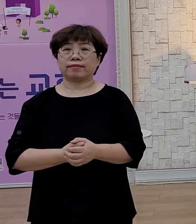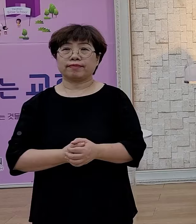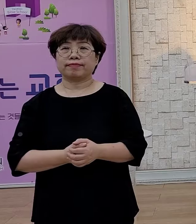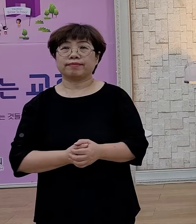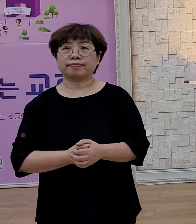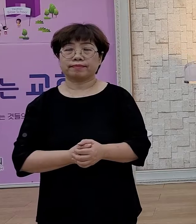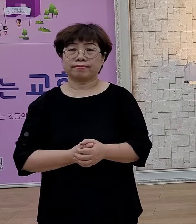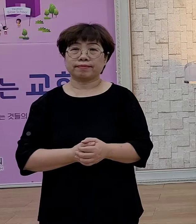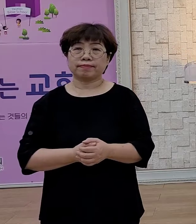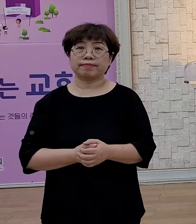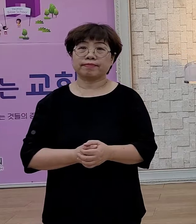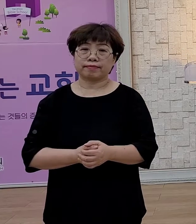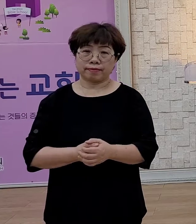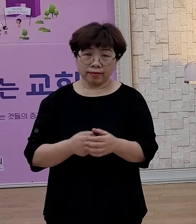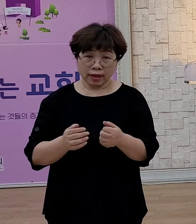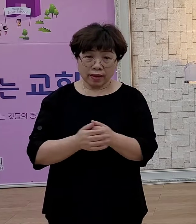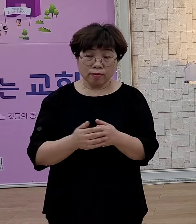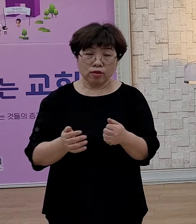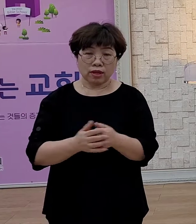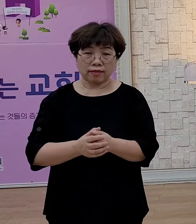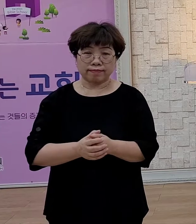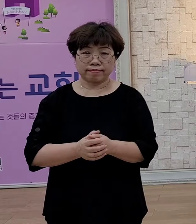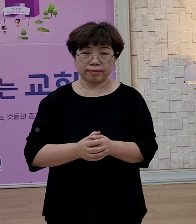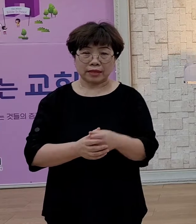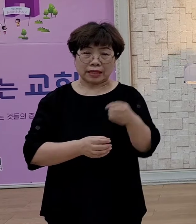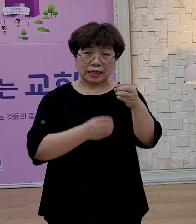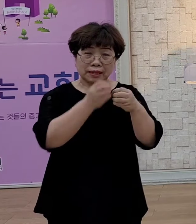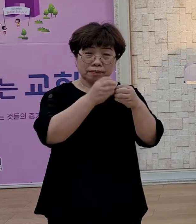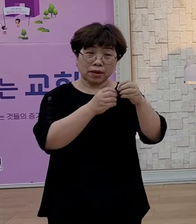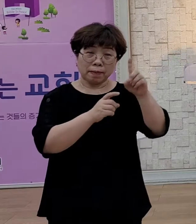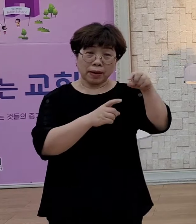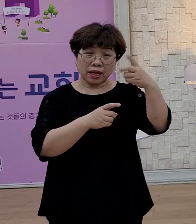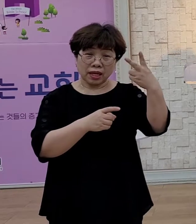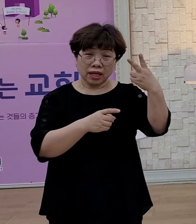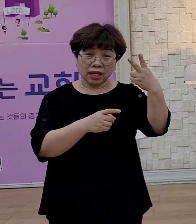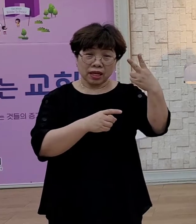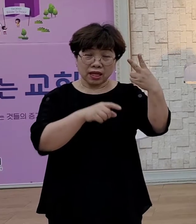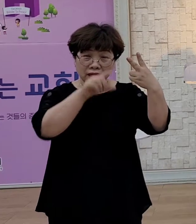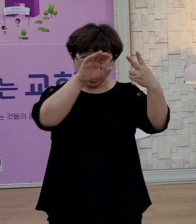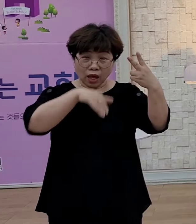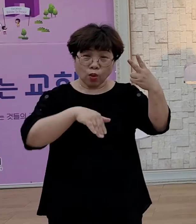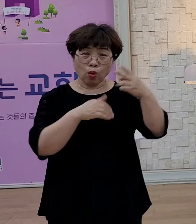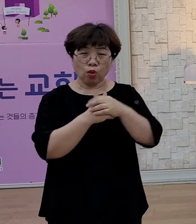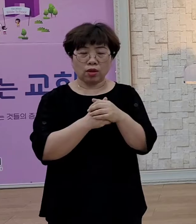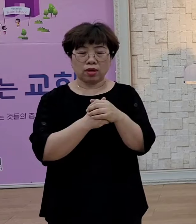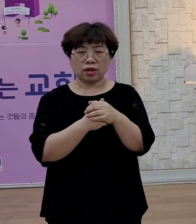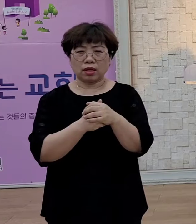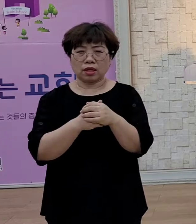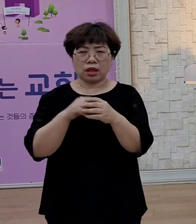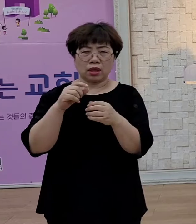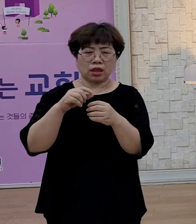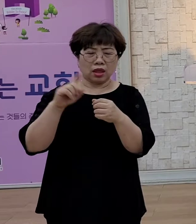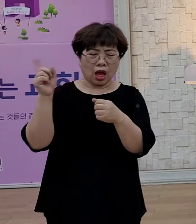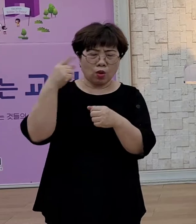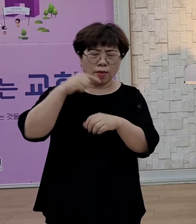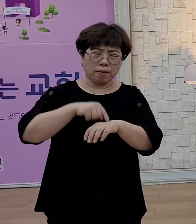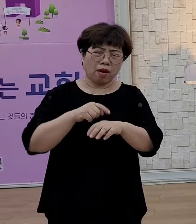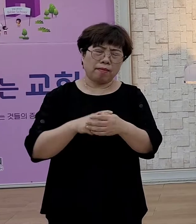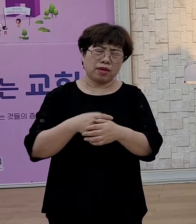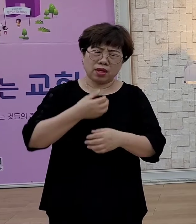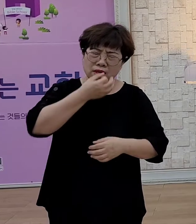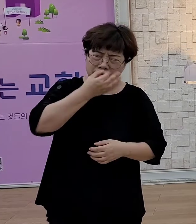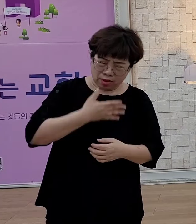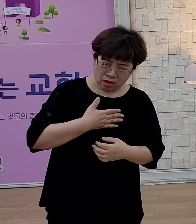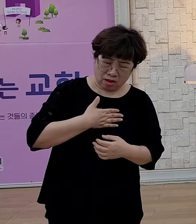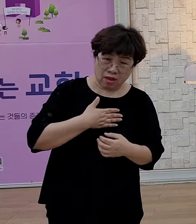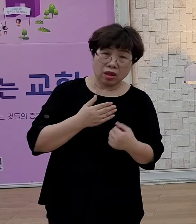있는데, 여러분 그래서 이 다윗이 얼마나 견디기가 힘들고 외로웠으면 아까 그 말씀 보세요.